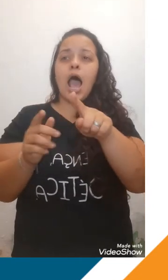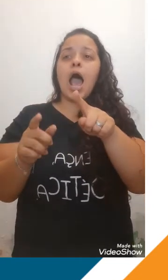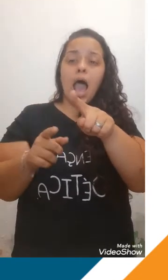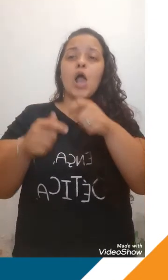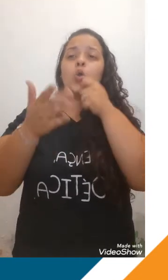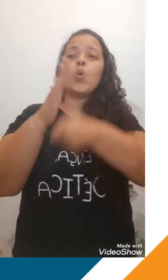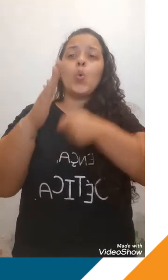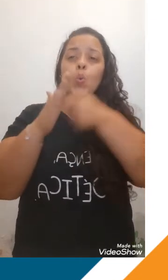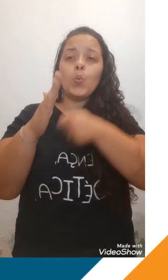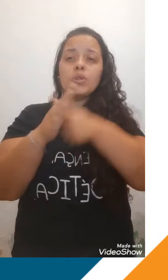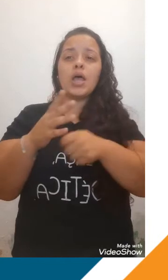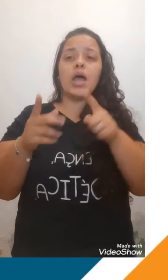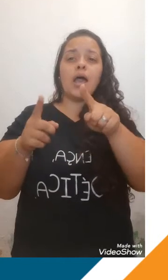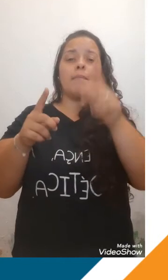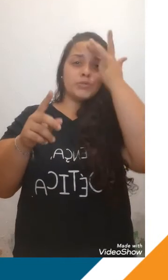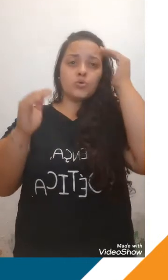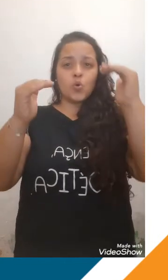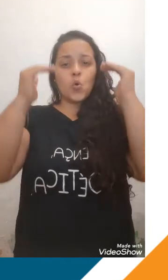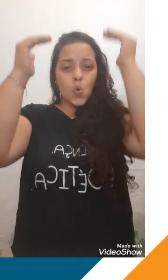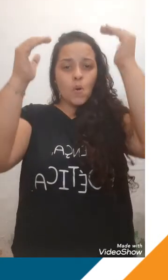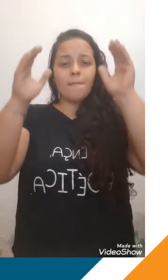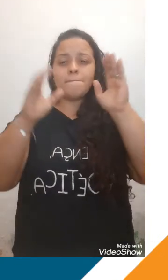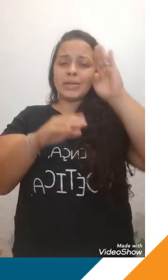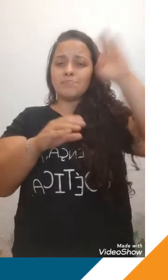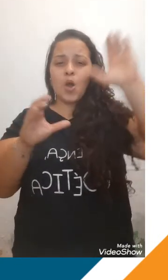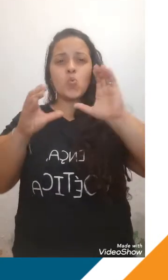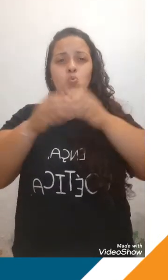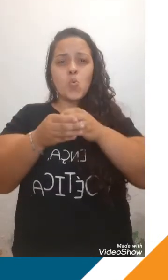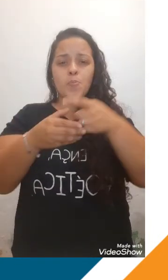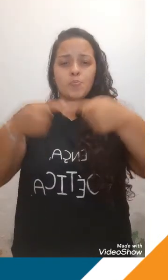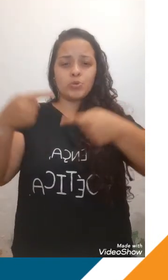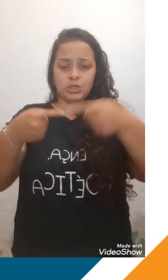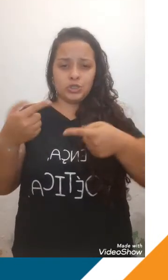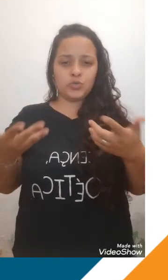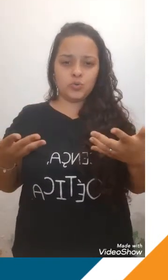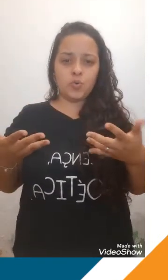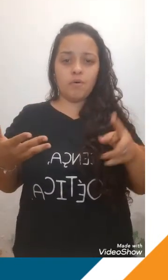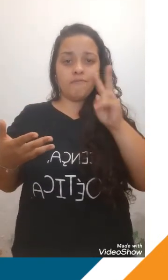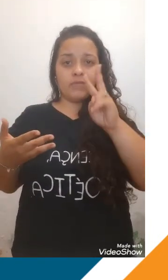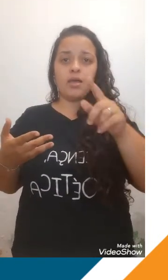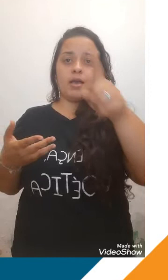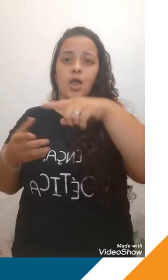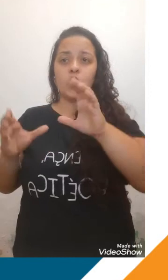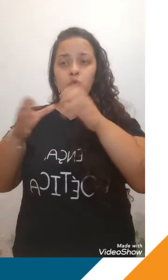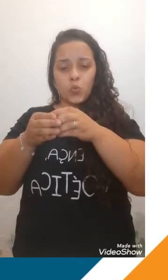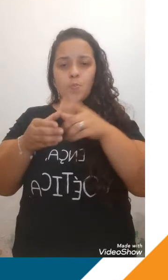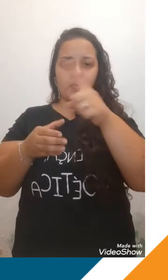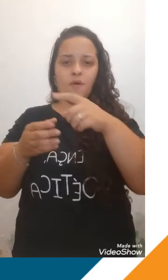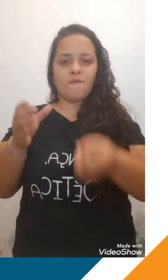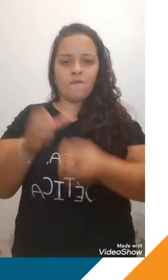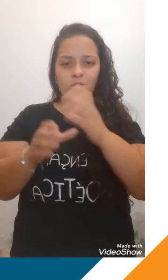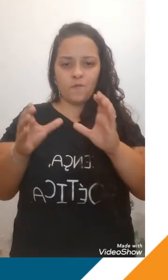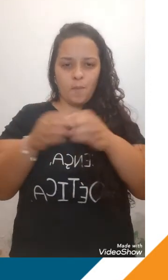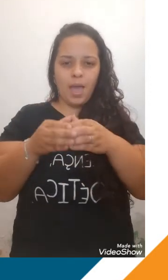entre os principais grupos políticos. Então, ela está afirmando que os grupos políticos existentes no período regencial, que